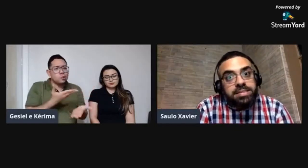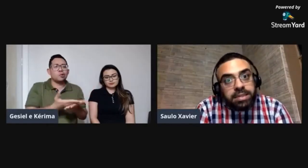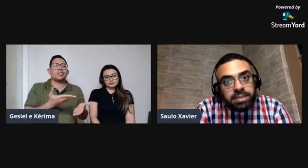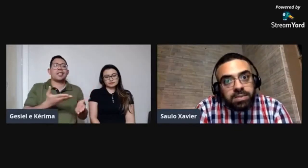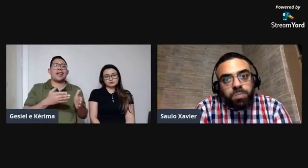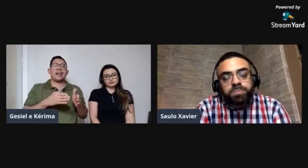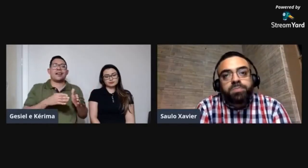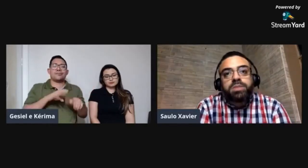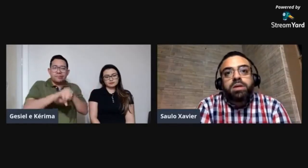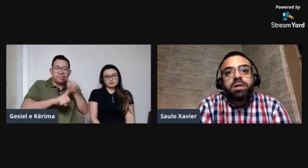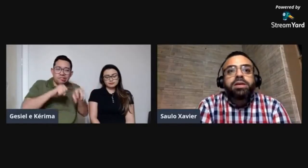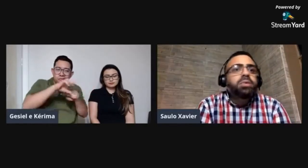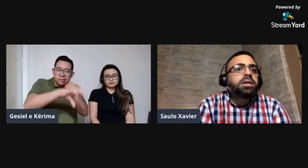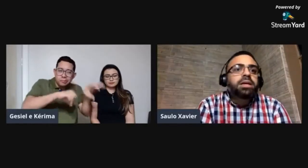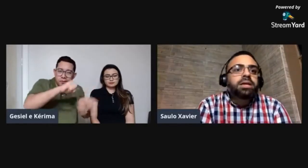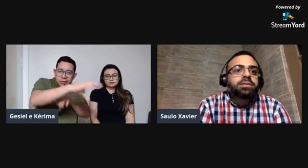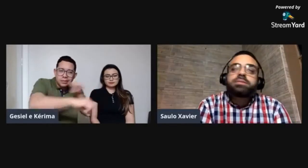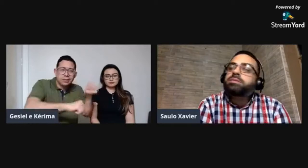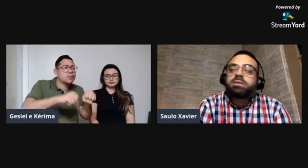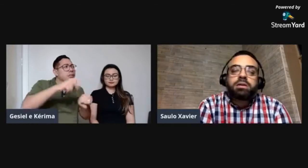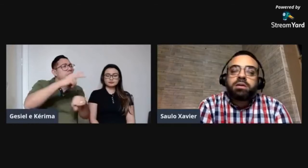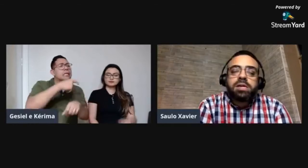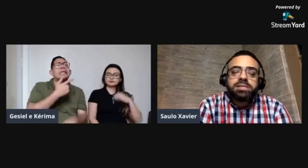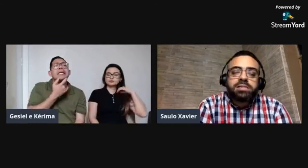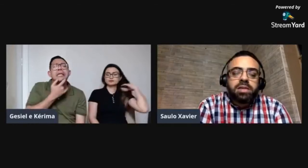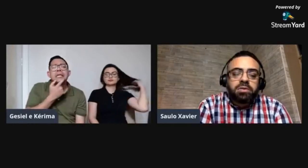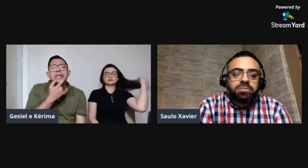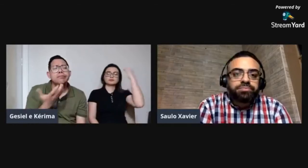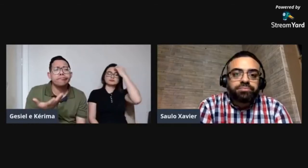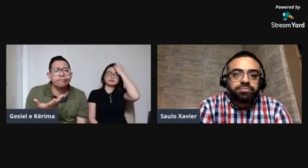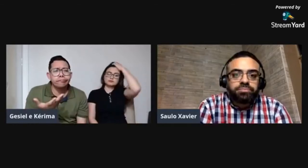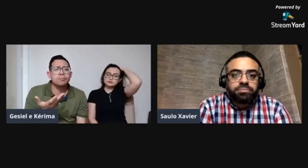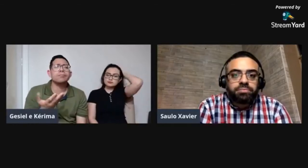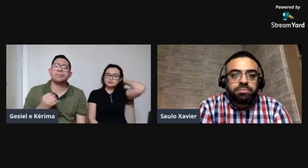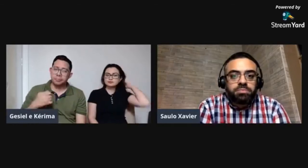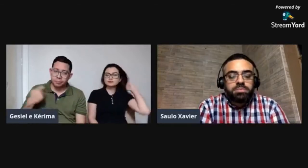eles estão. E o inglês? Essencial.